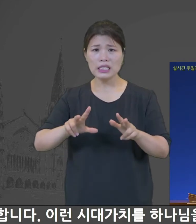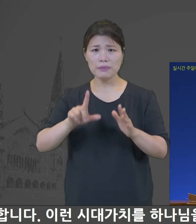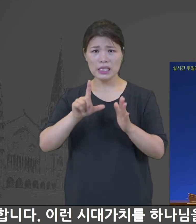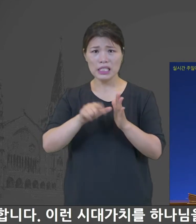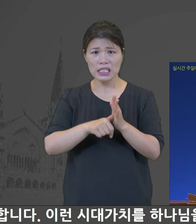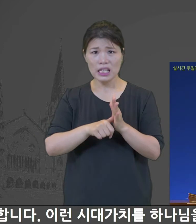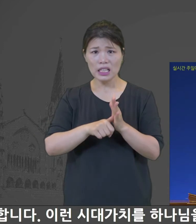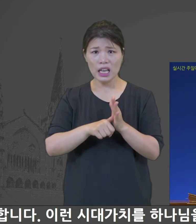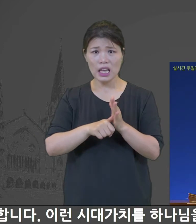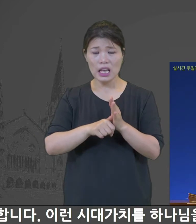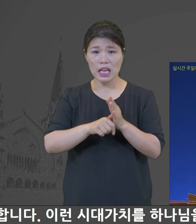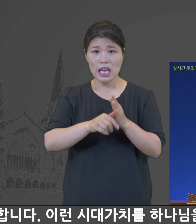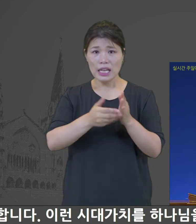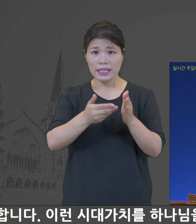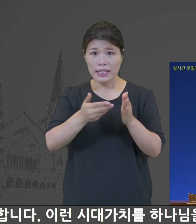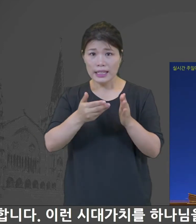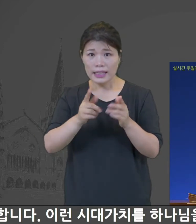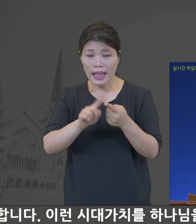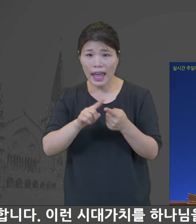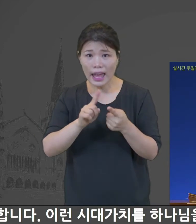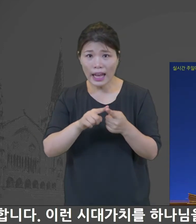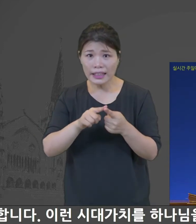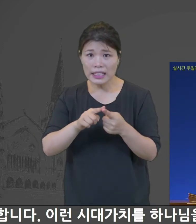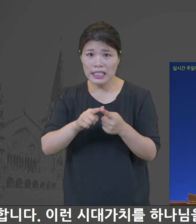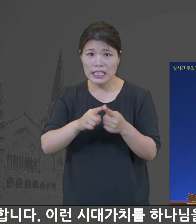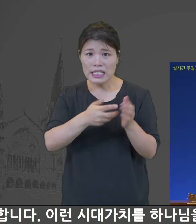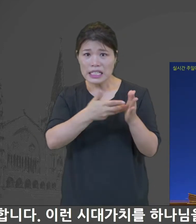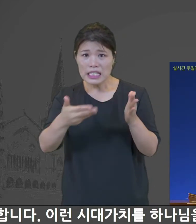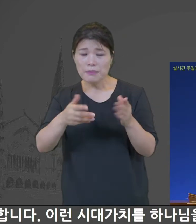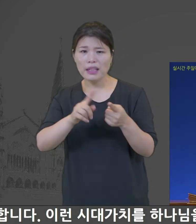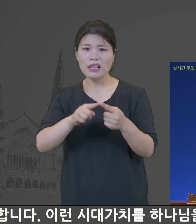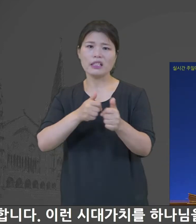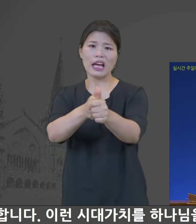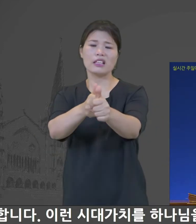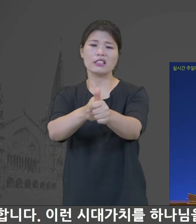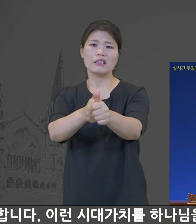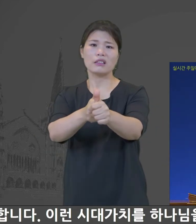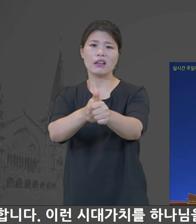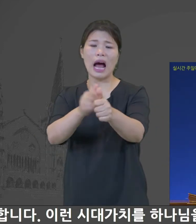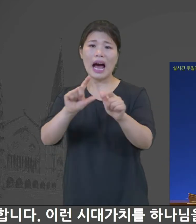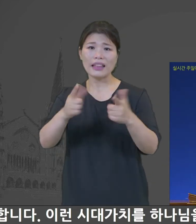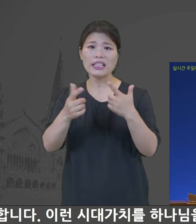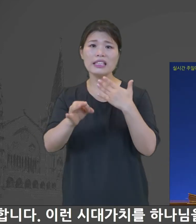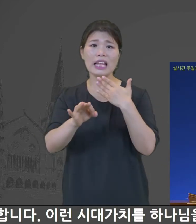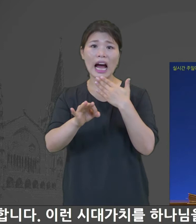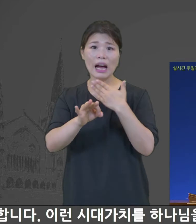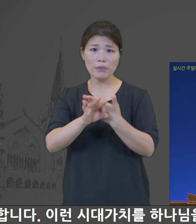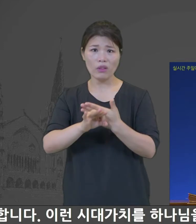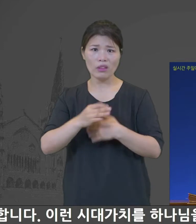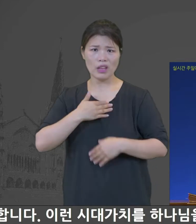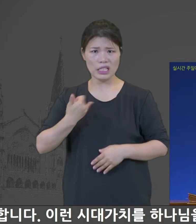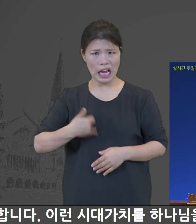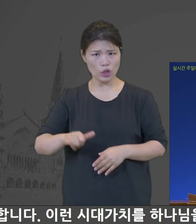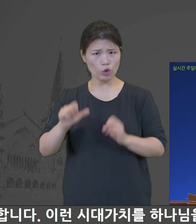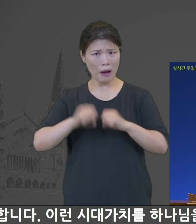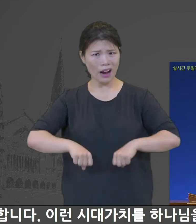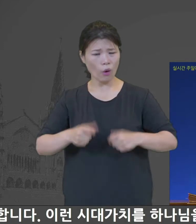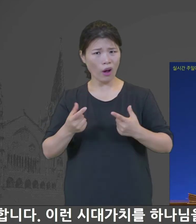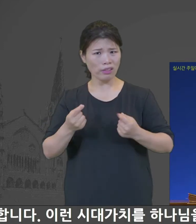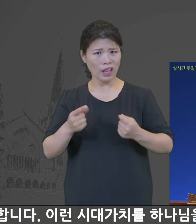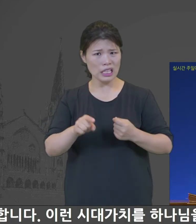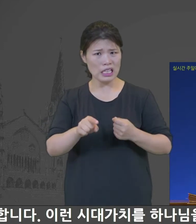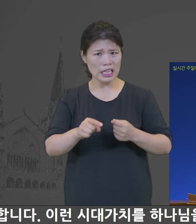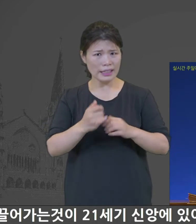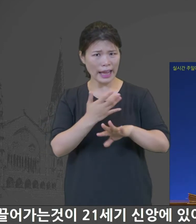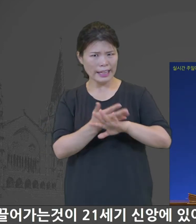흐름을 안 따르면 내가 바보 될 것 같고 나는 망할 것 같고 우리 자녀들도 제대로 안 될 것 같고 그 흐름을 따라가야 되는데